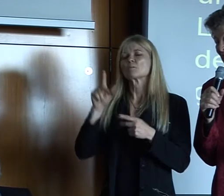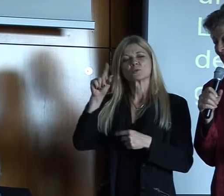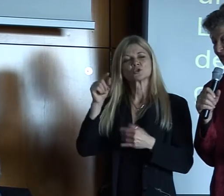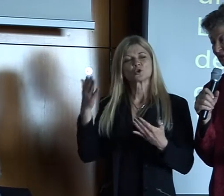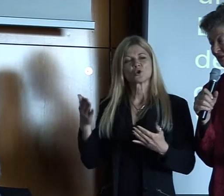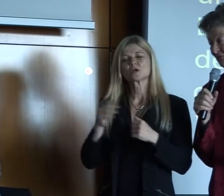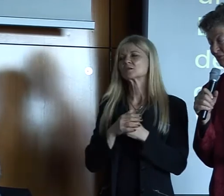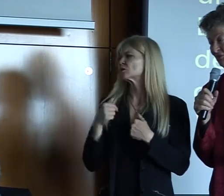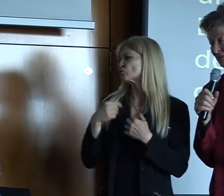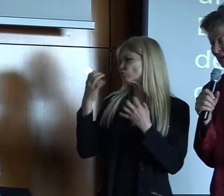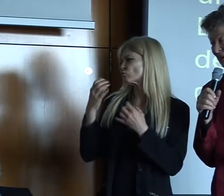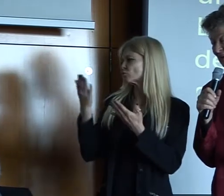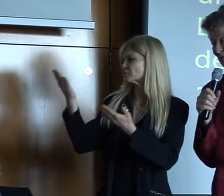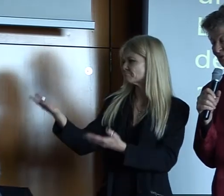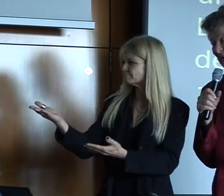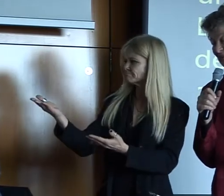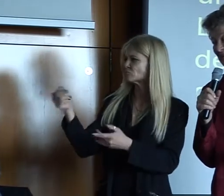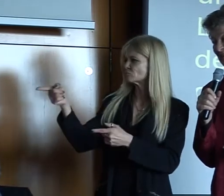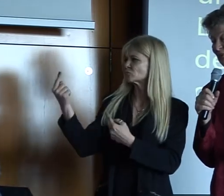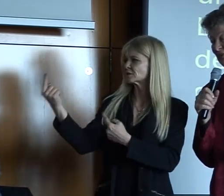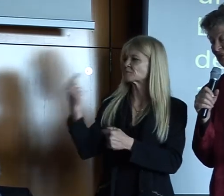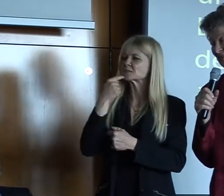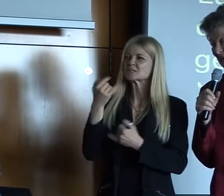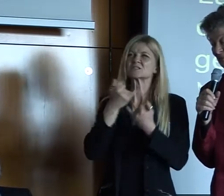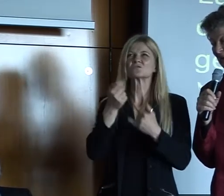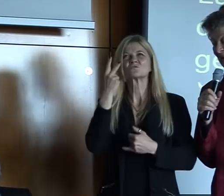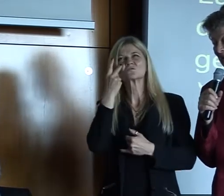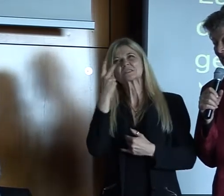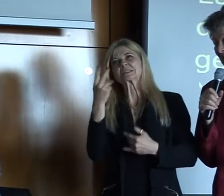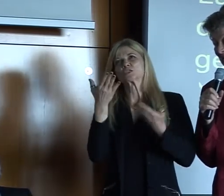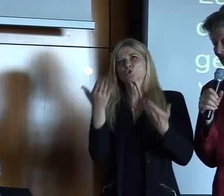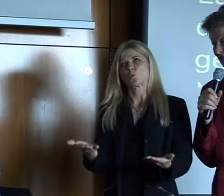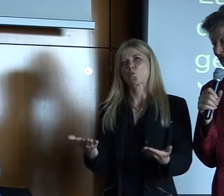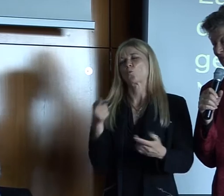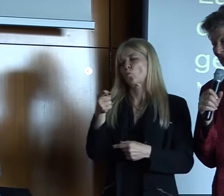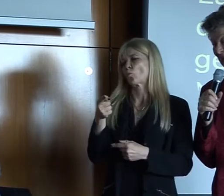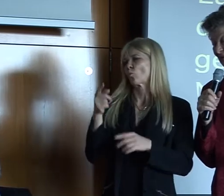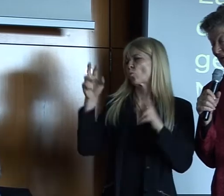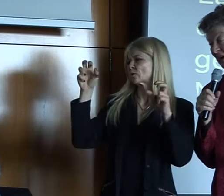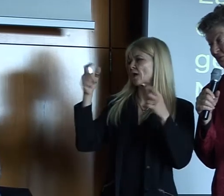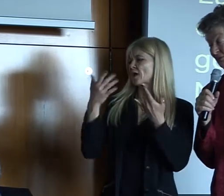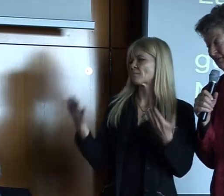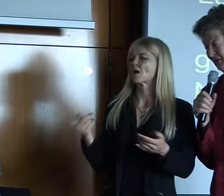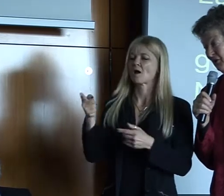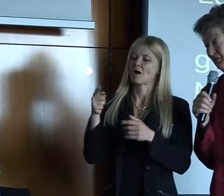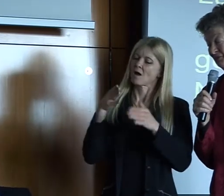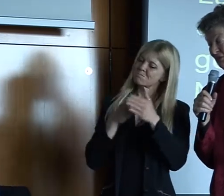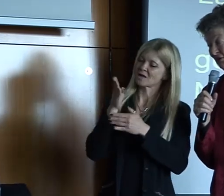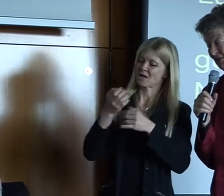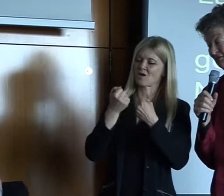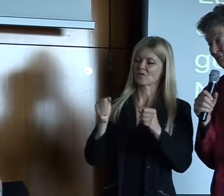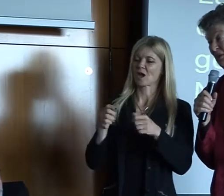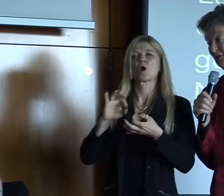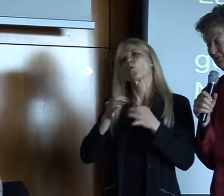ich würde mir von dir irgendwie wünschen, dass du sagst, wie siehst du dieses Thema jetzt, diese Barrierefreiheit, oder wenn wir könnten,